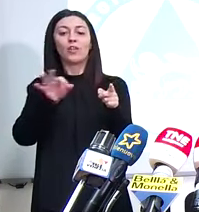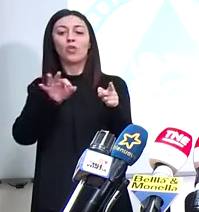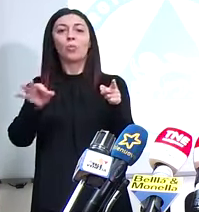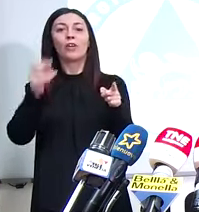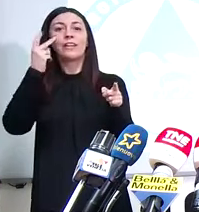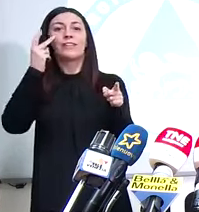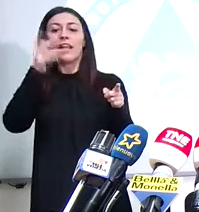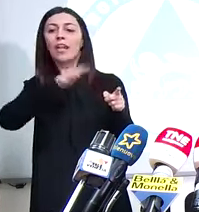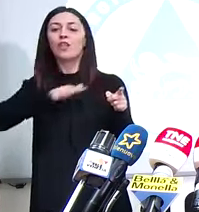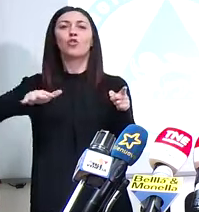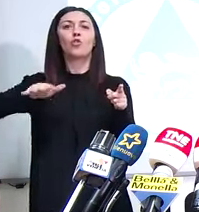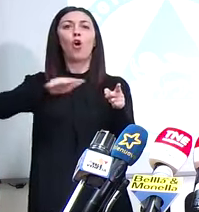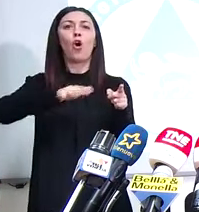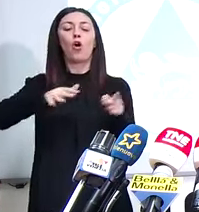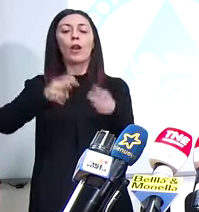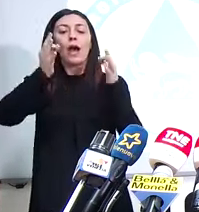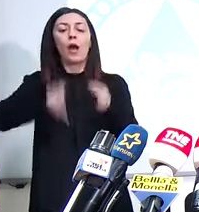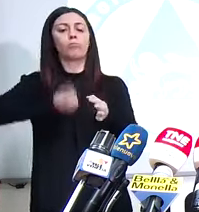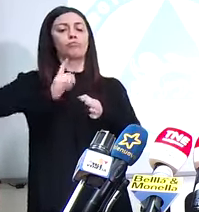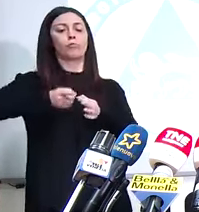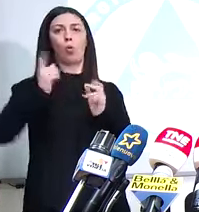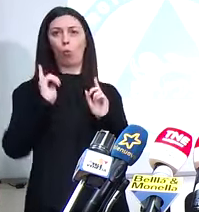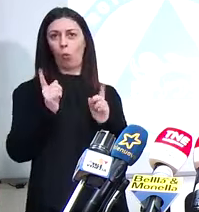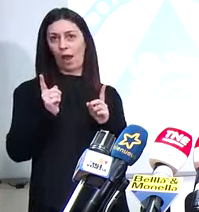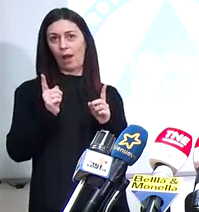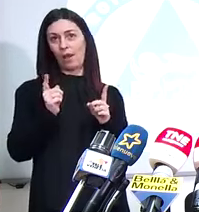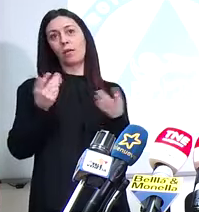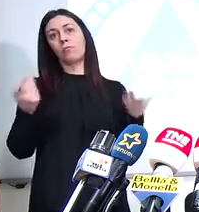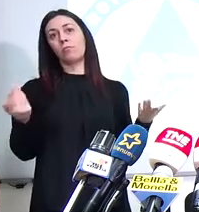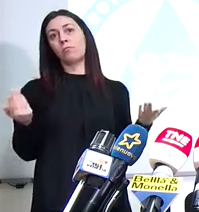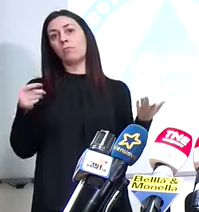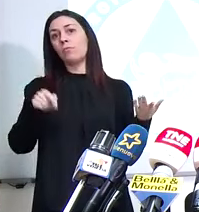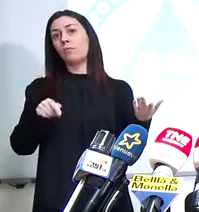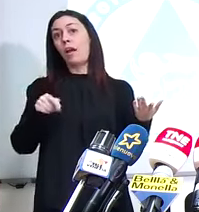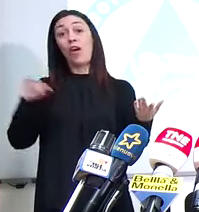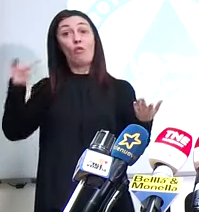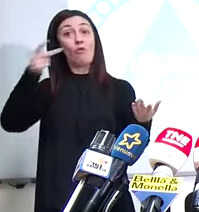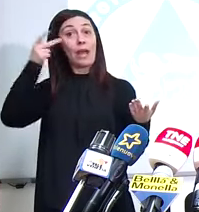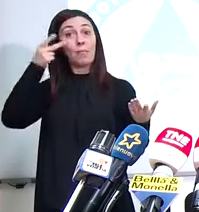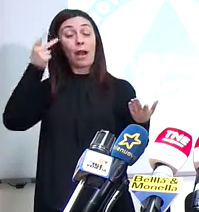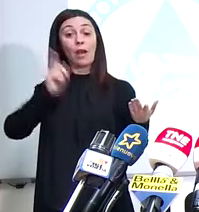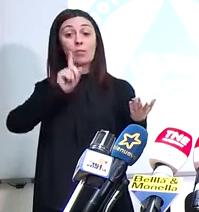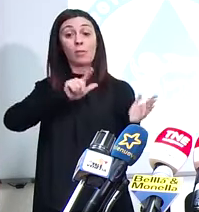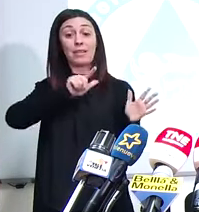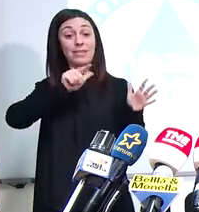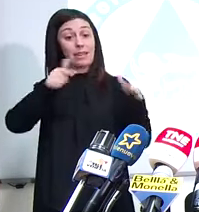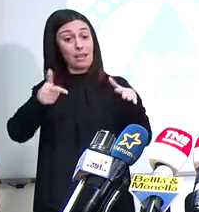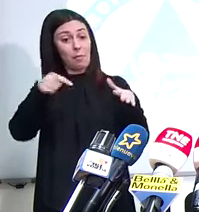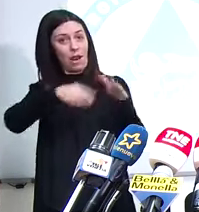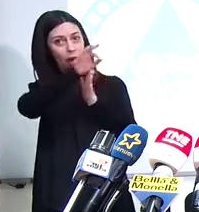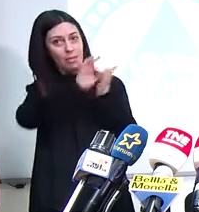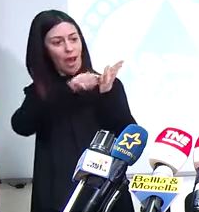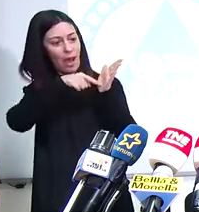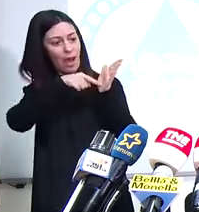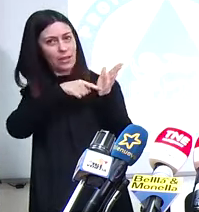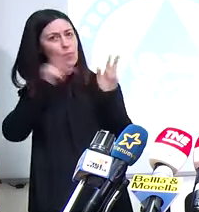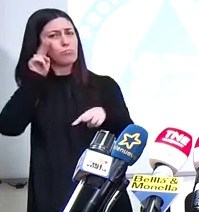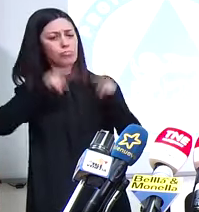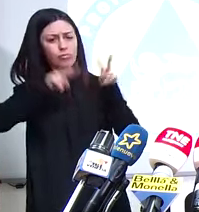considerate stiamo parlando di un periodo di riferimento che la prima settimana di febbraio per i parametri